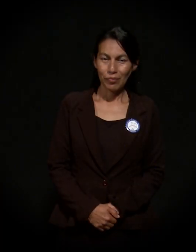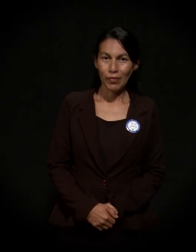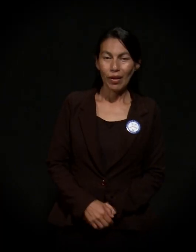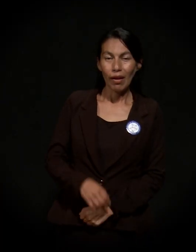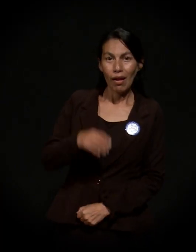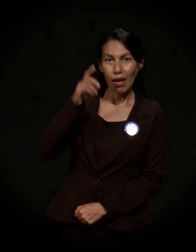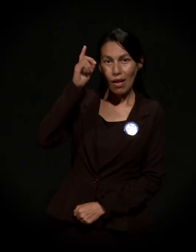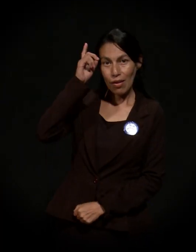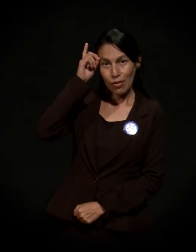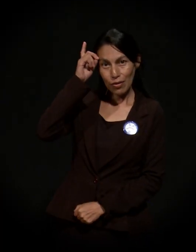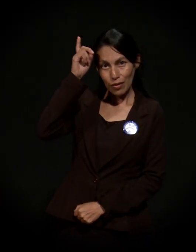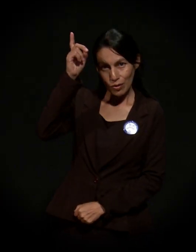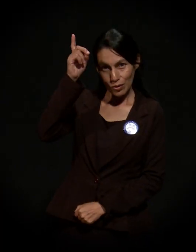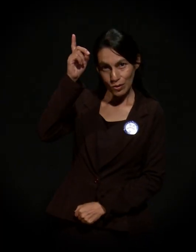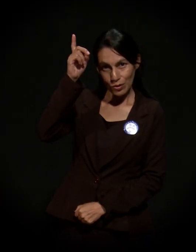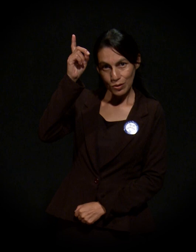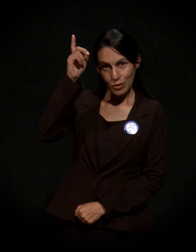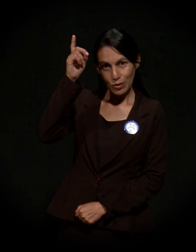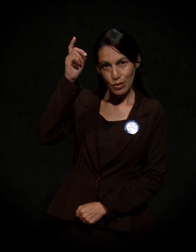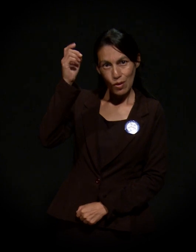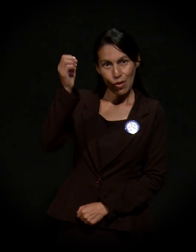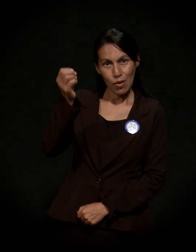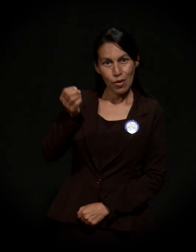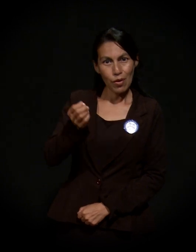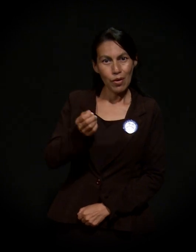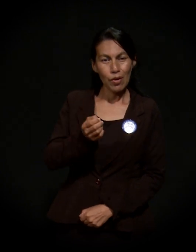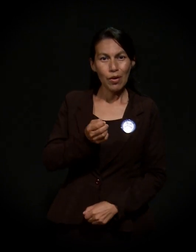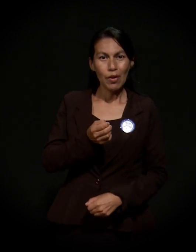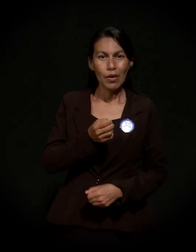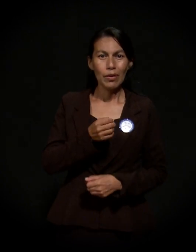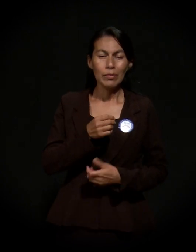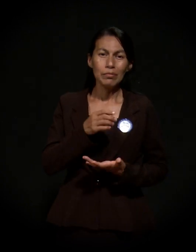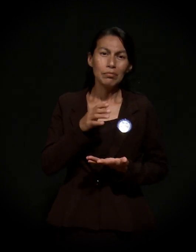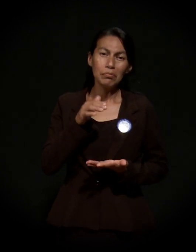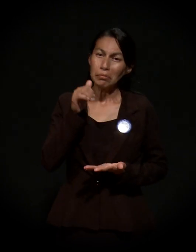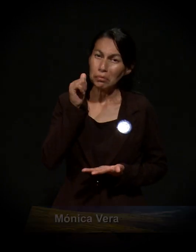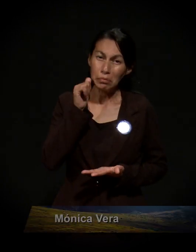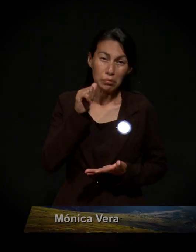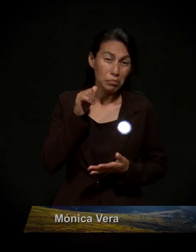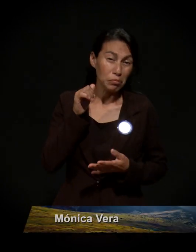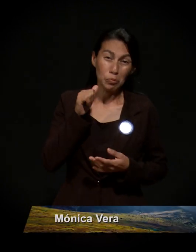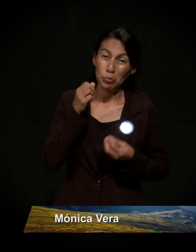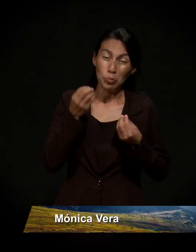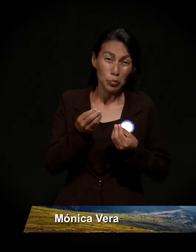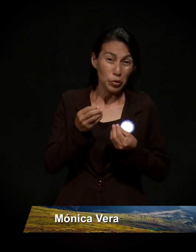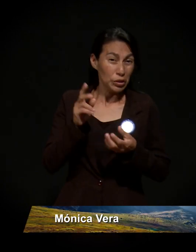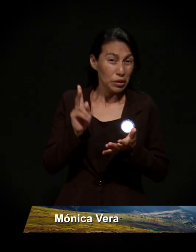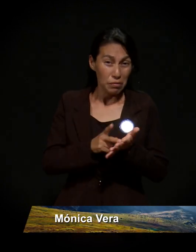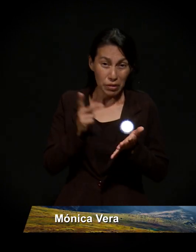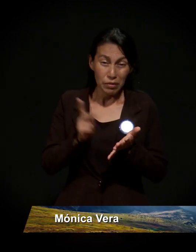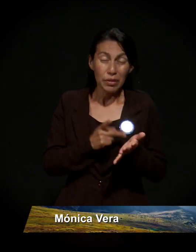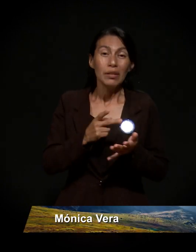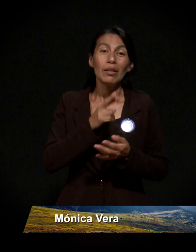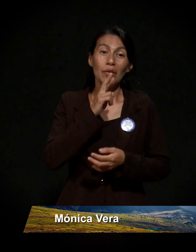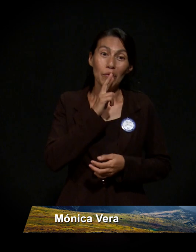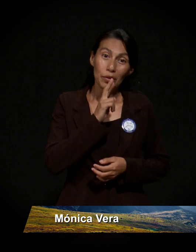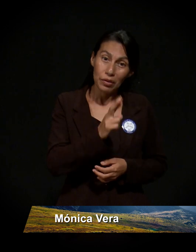Dios contesta en muchas circunstancias, aún en